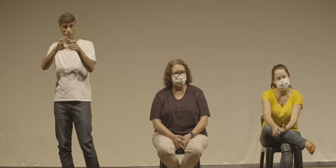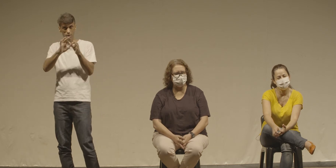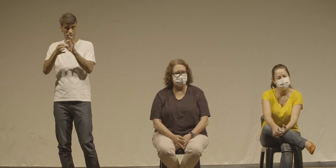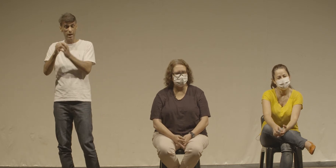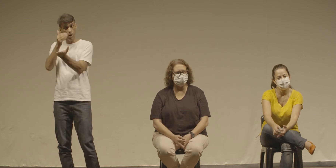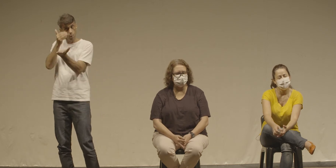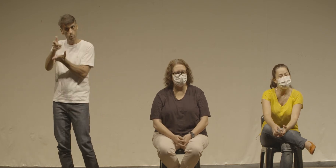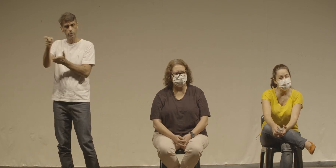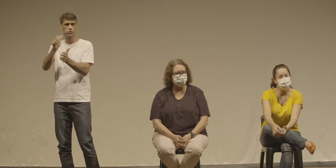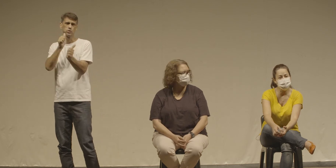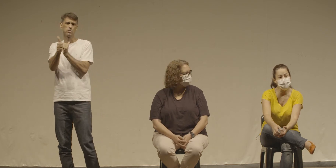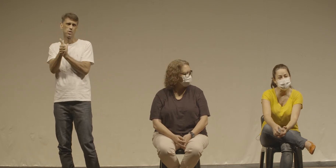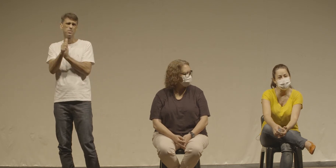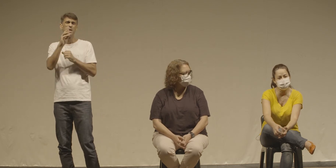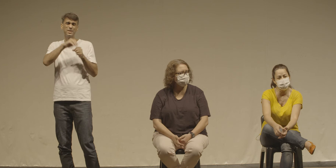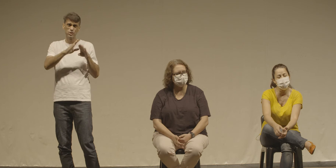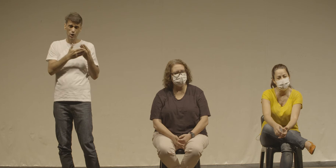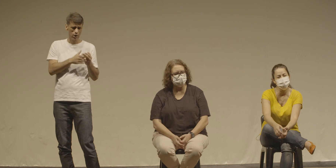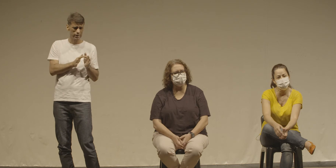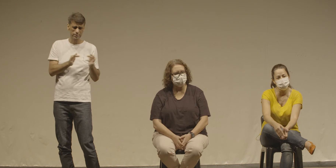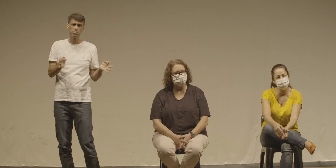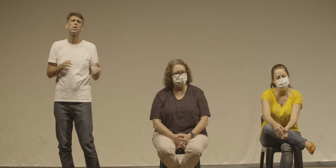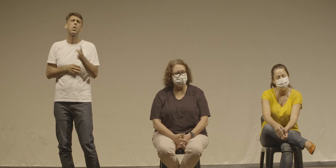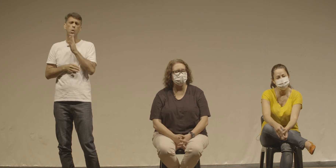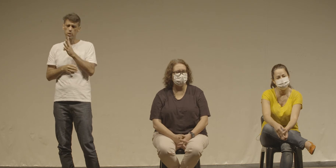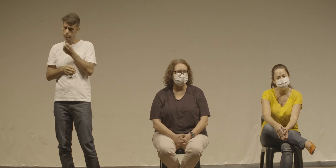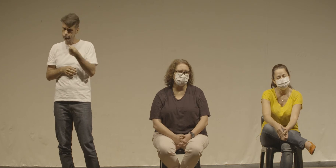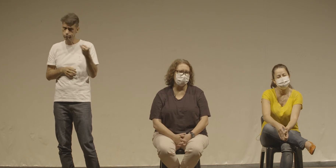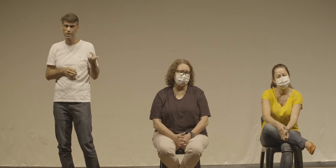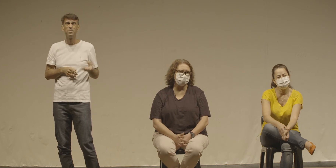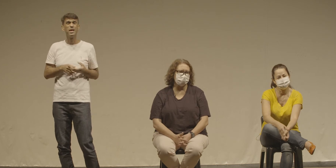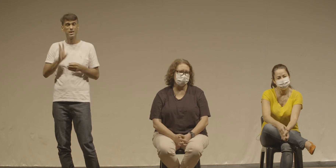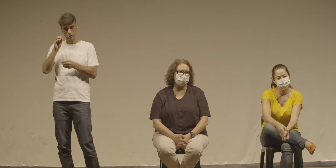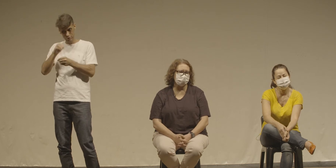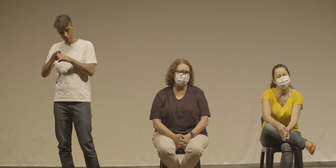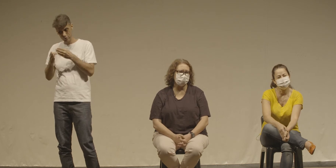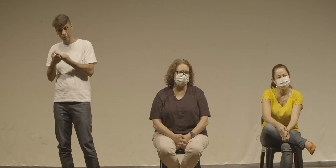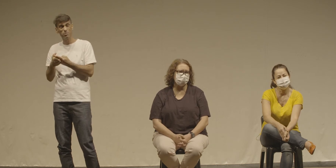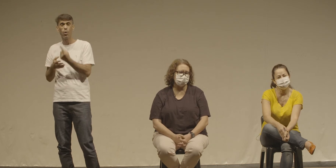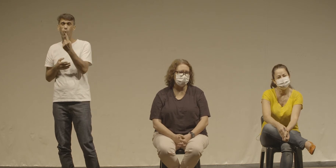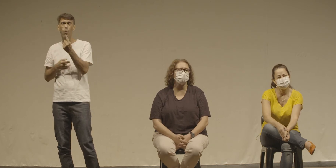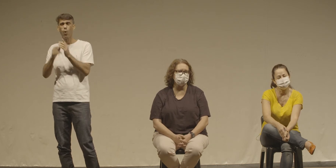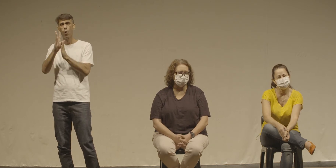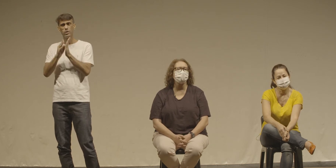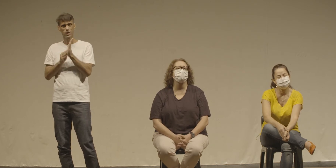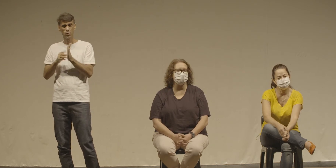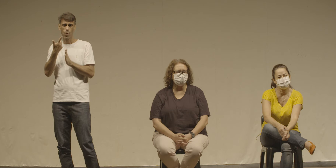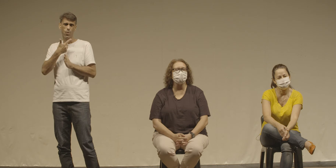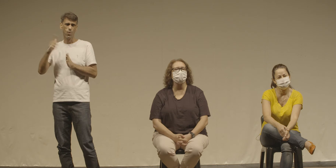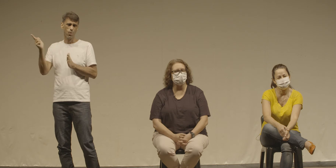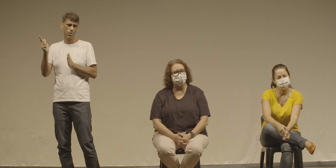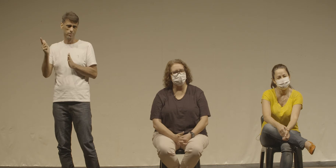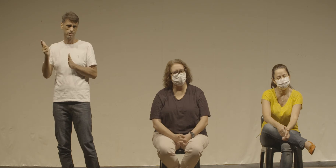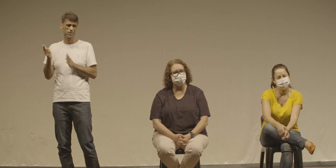iniciação esportiva. Que faz um trabalho incrível, eu conheço porque algumas. as escolas também fazem, mas não é o único conteúdo que o professor de educação física tem que